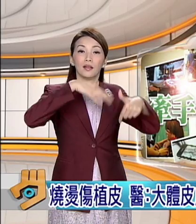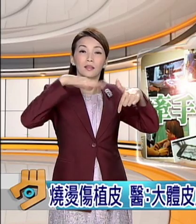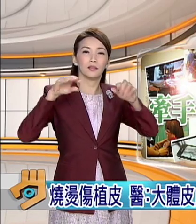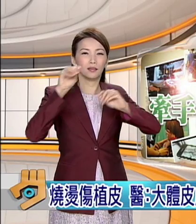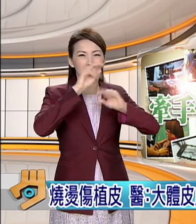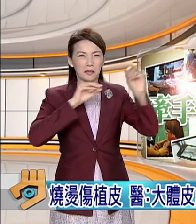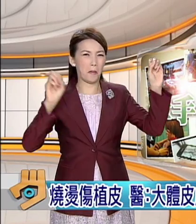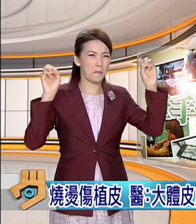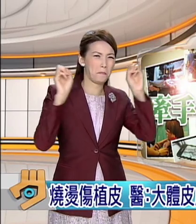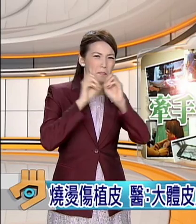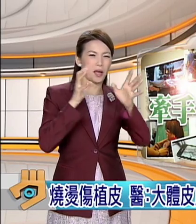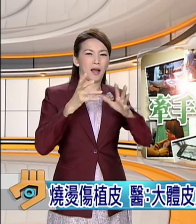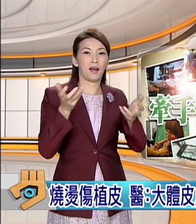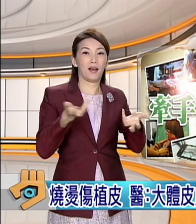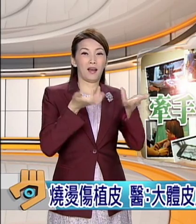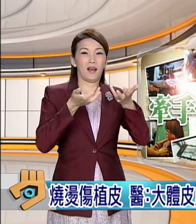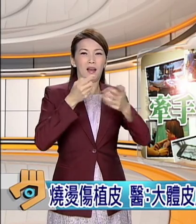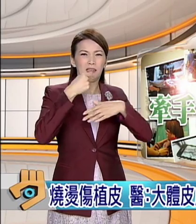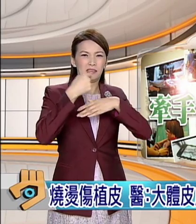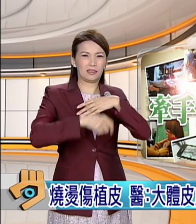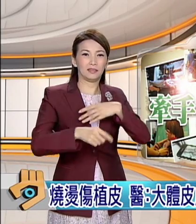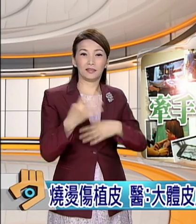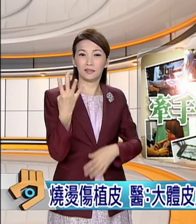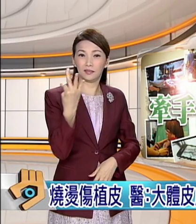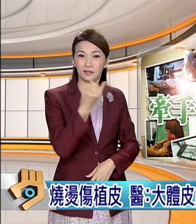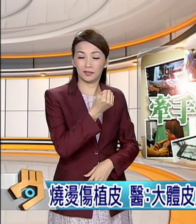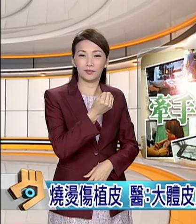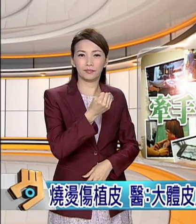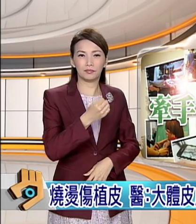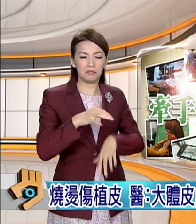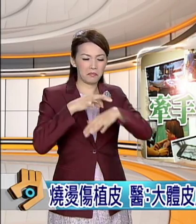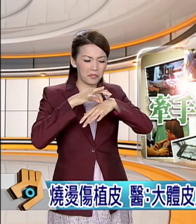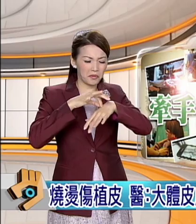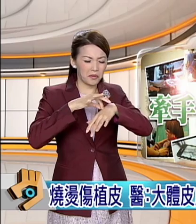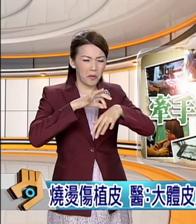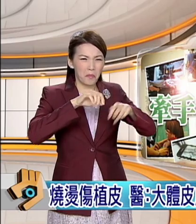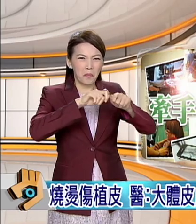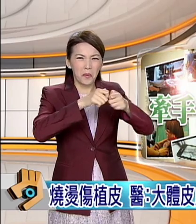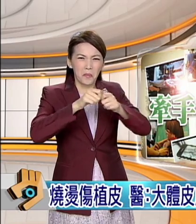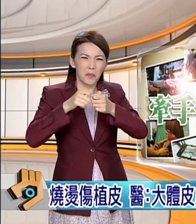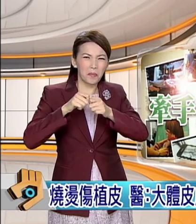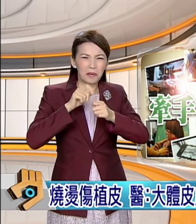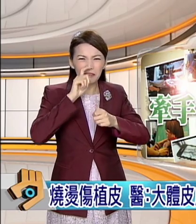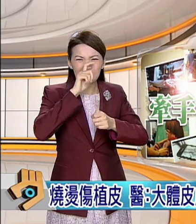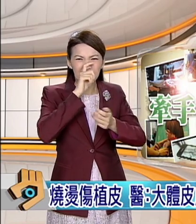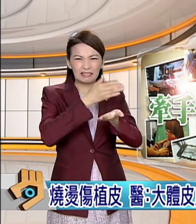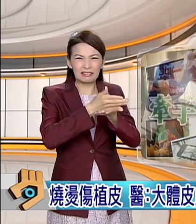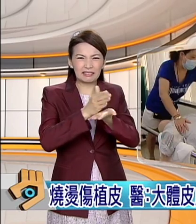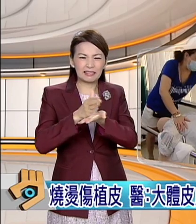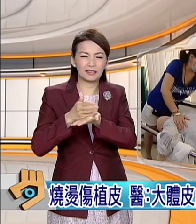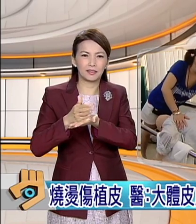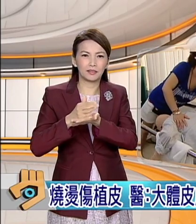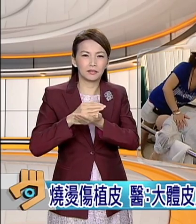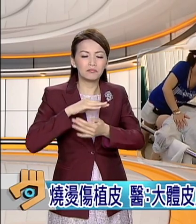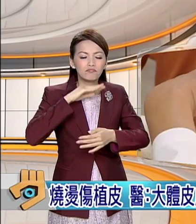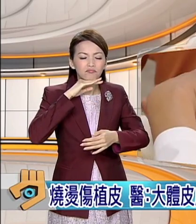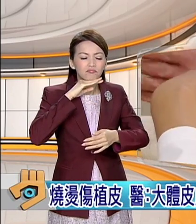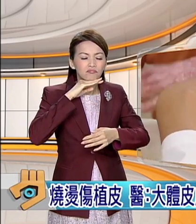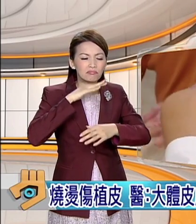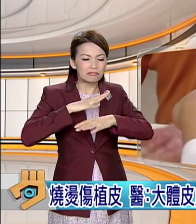八仙全报意外，目前已经有多位患者完成了清创，等伤口稳定之后，就可以